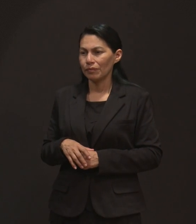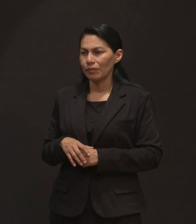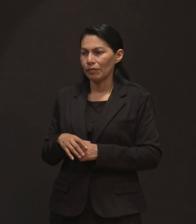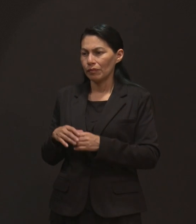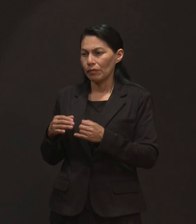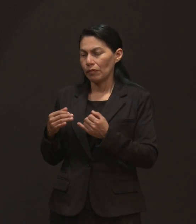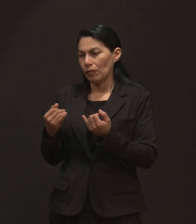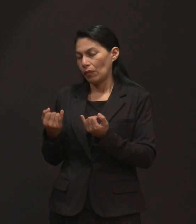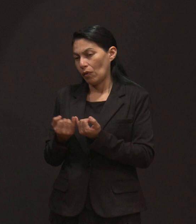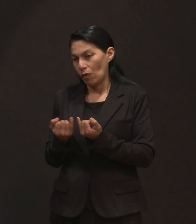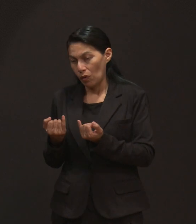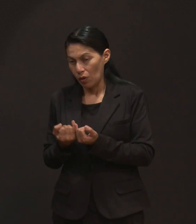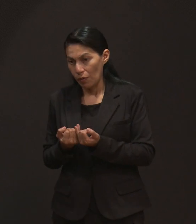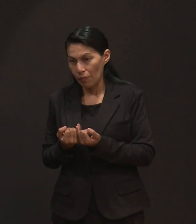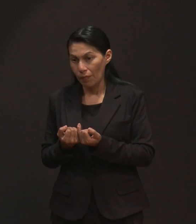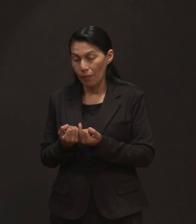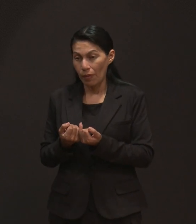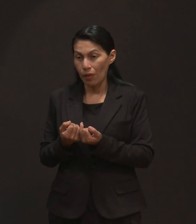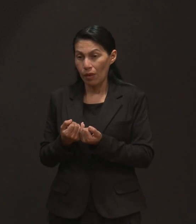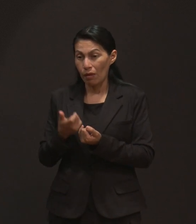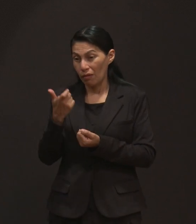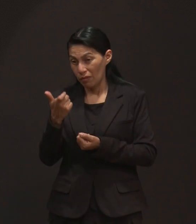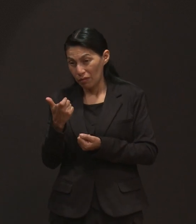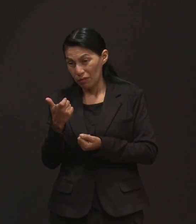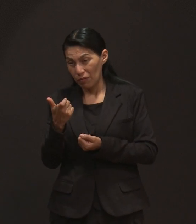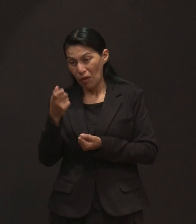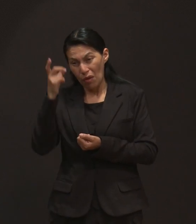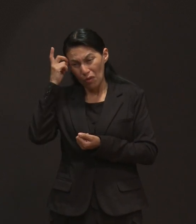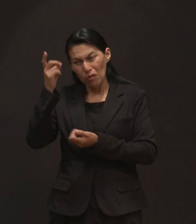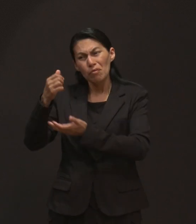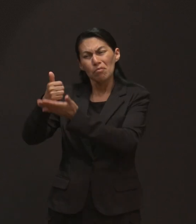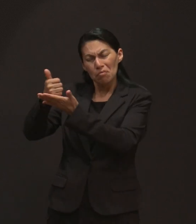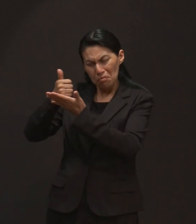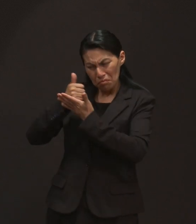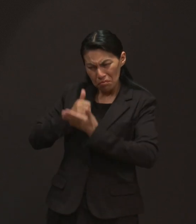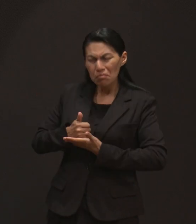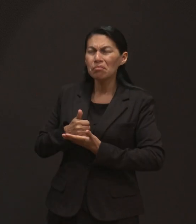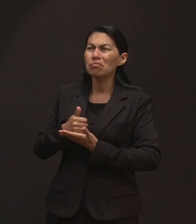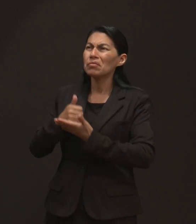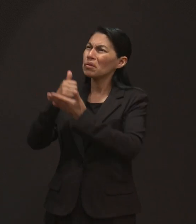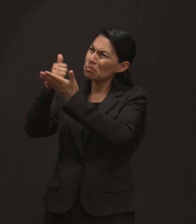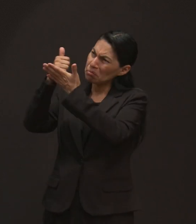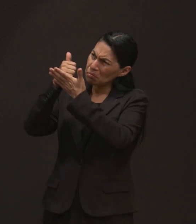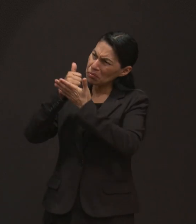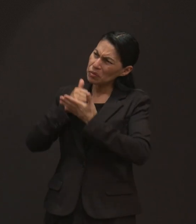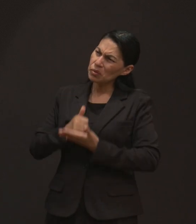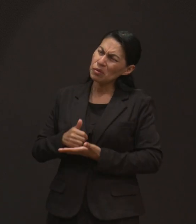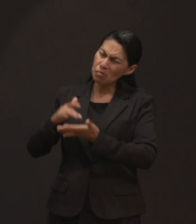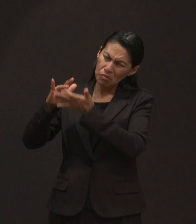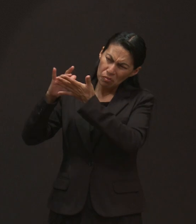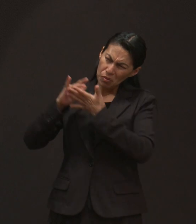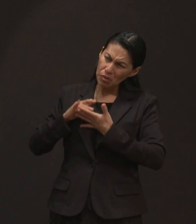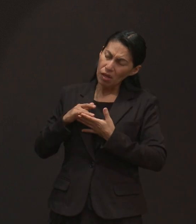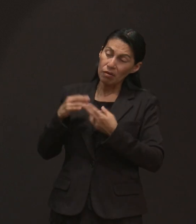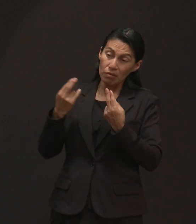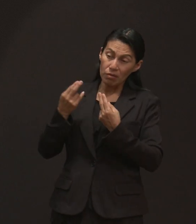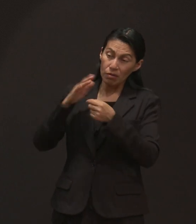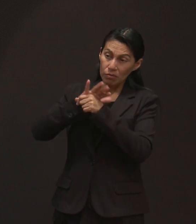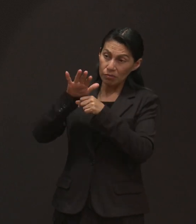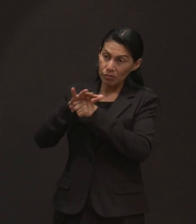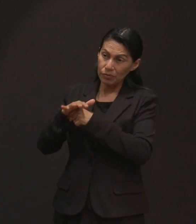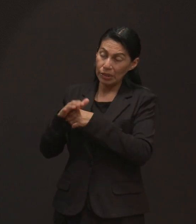hecho también en la situación económica, Dios es mi sustentador. Sí.